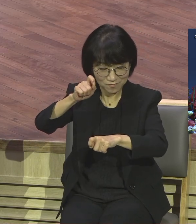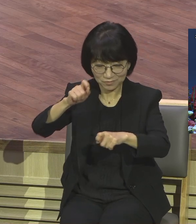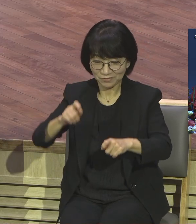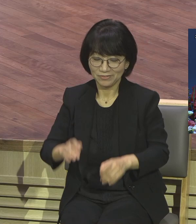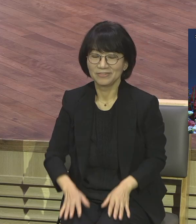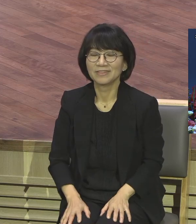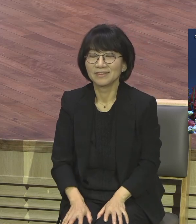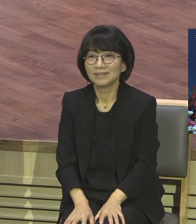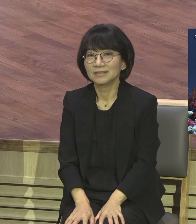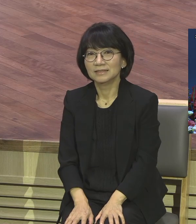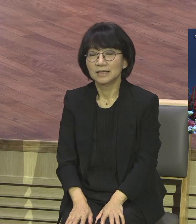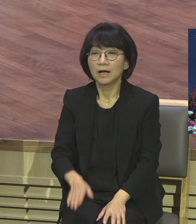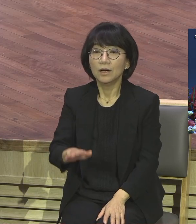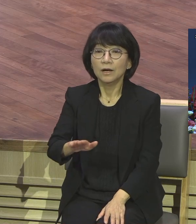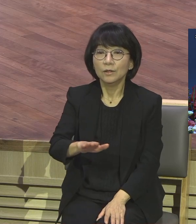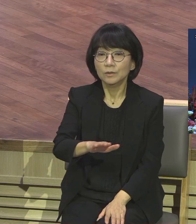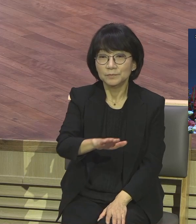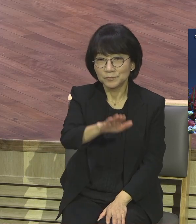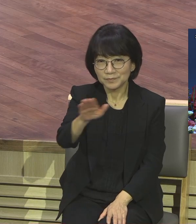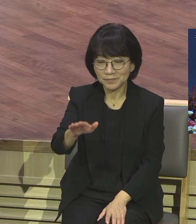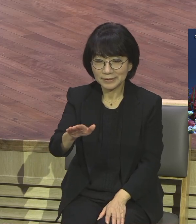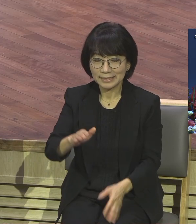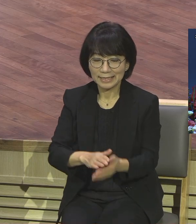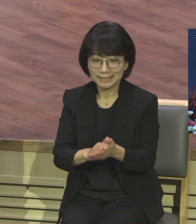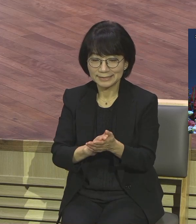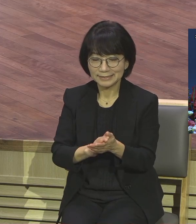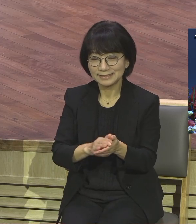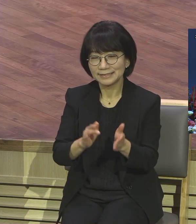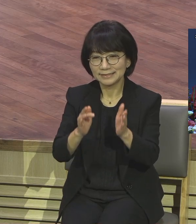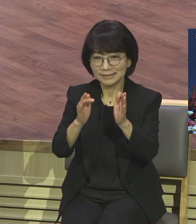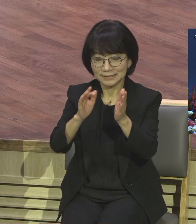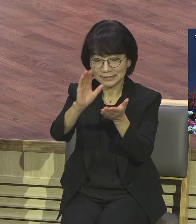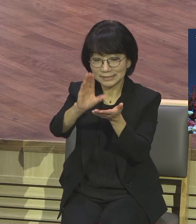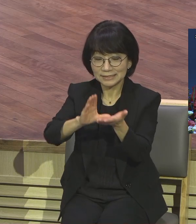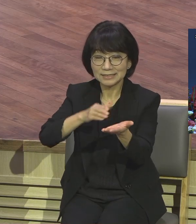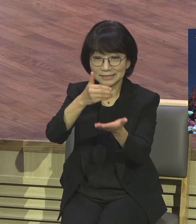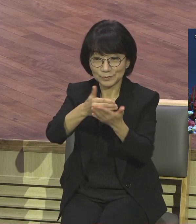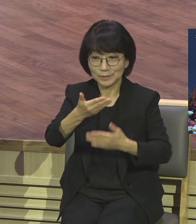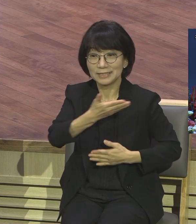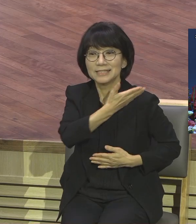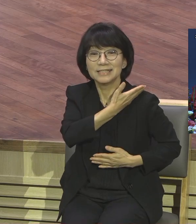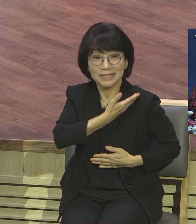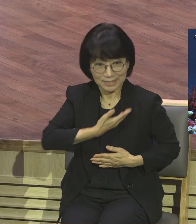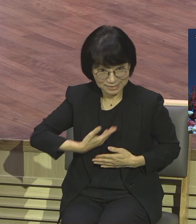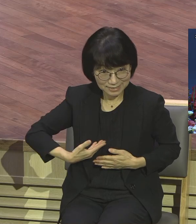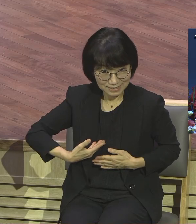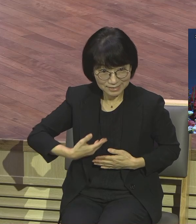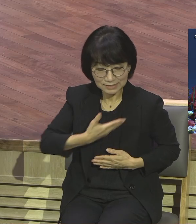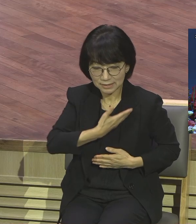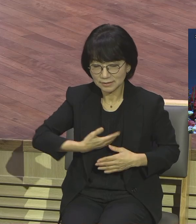뭐요? 그리스도의 제자의 교본이 되어야 된다. 그리스도의 제자의 교본.